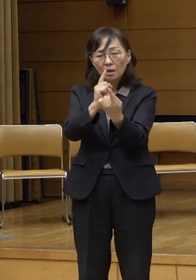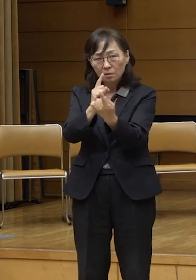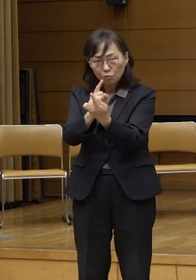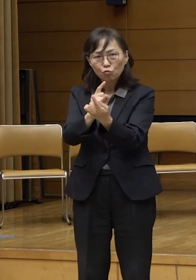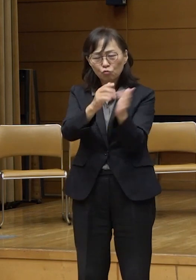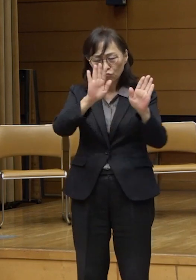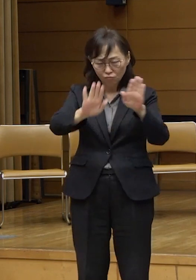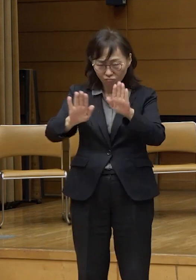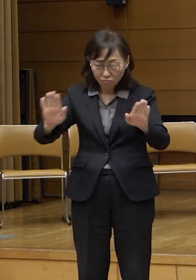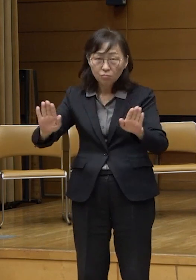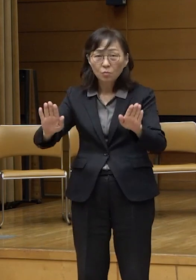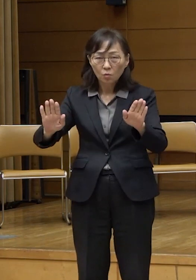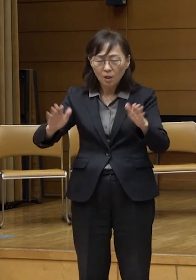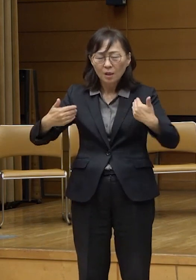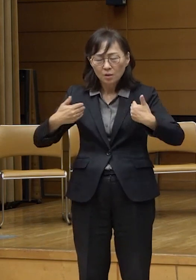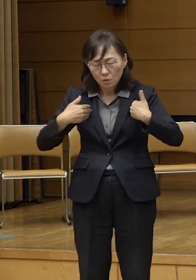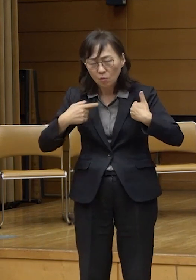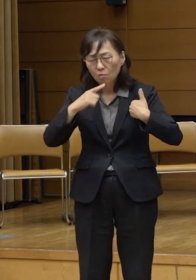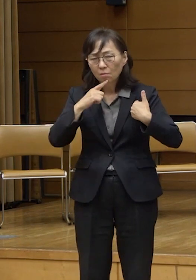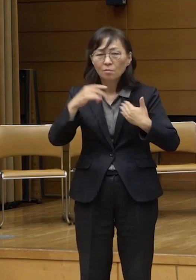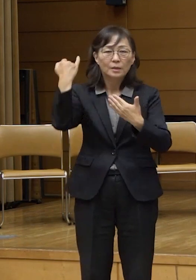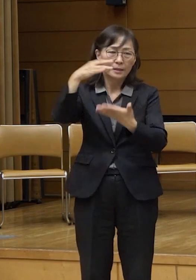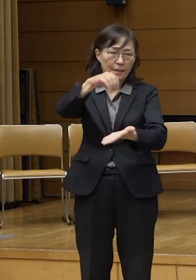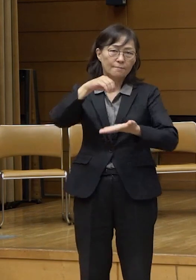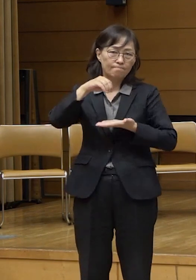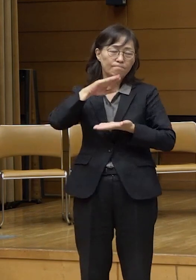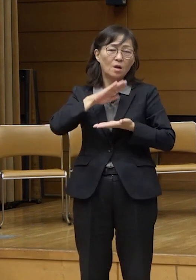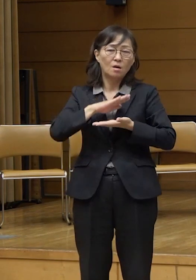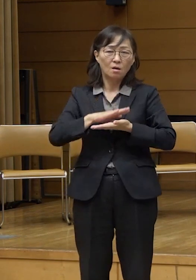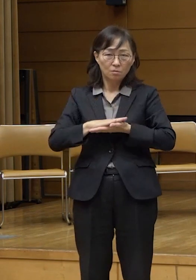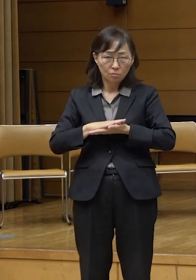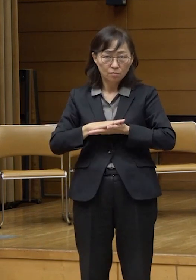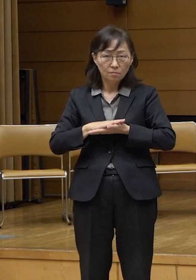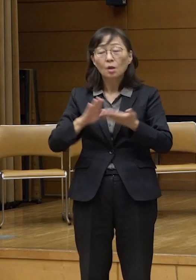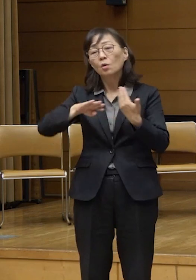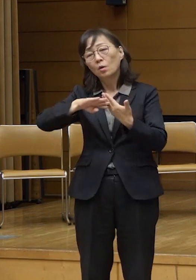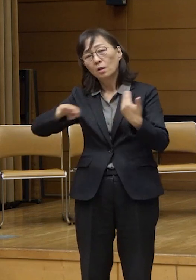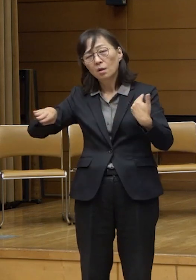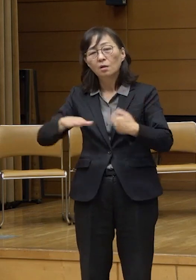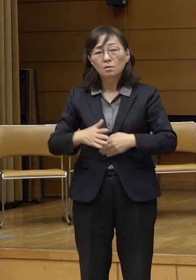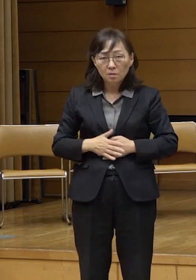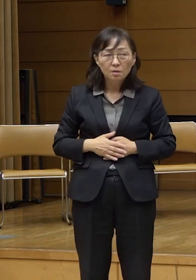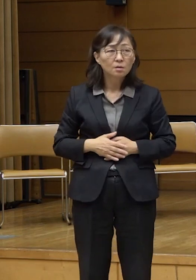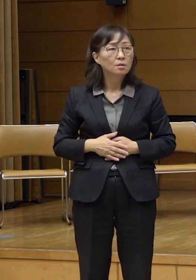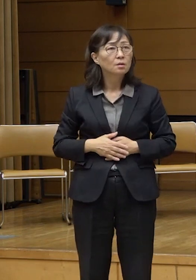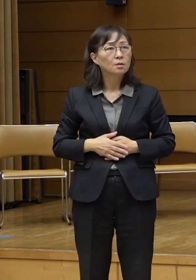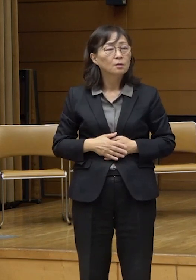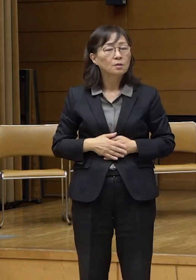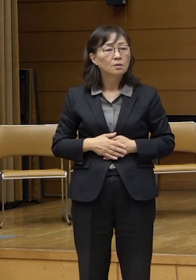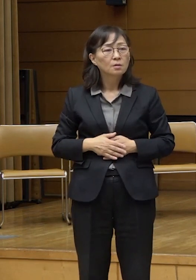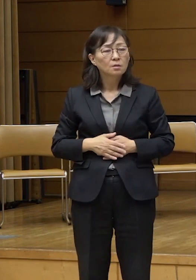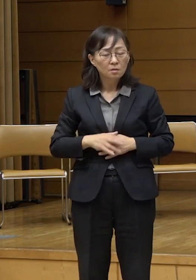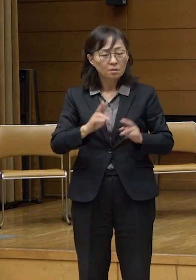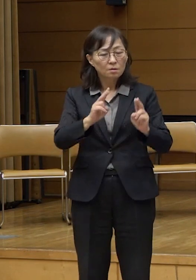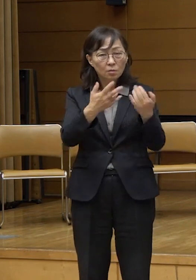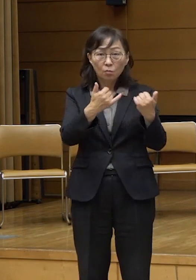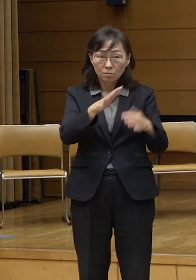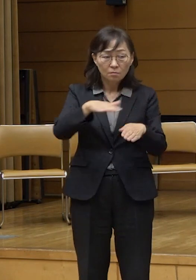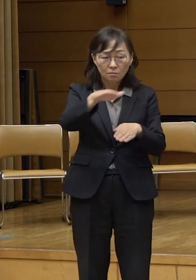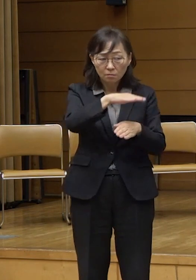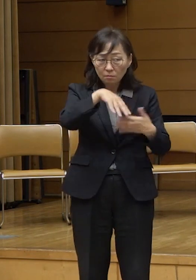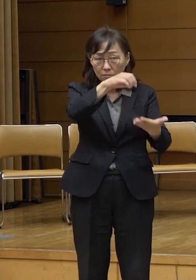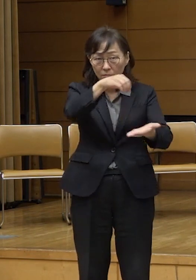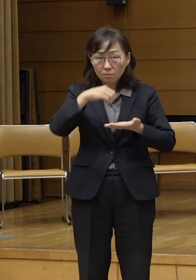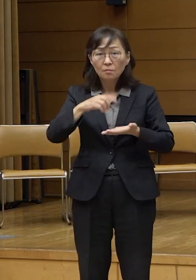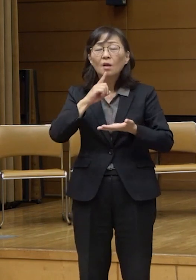こういったご意見はいただいています。またそれ以外にもですね、先生方からお話をいただいた